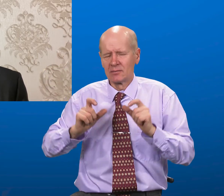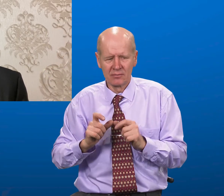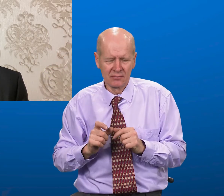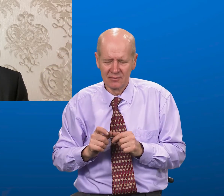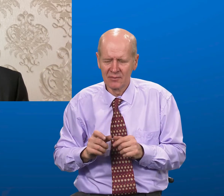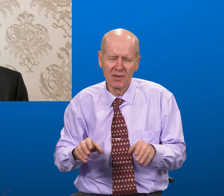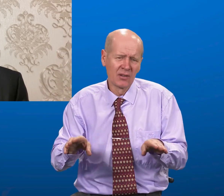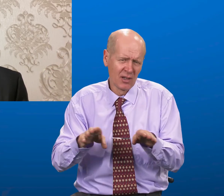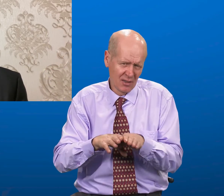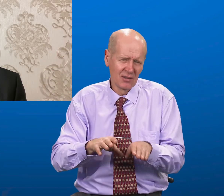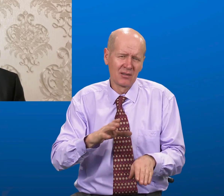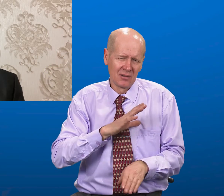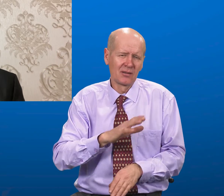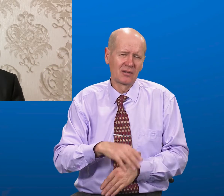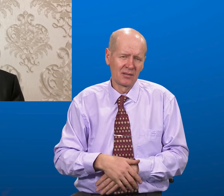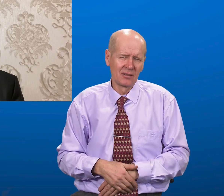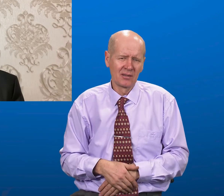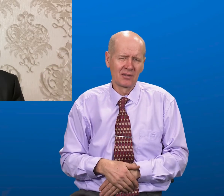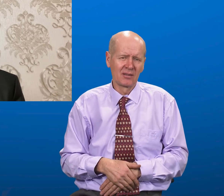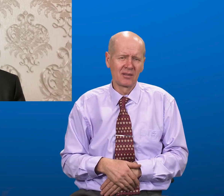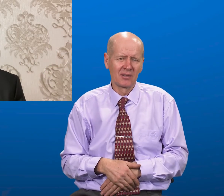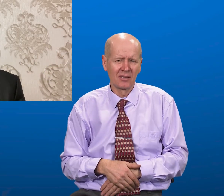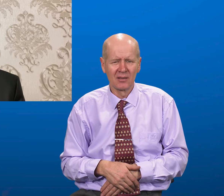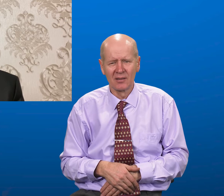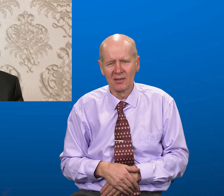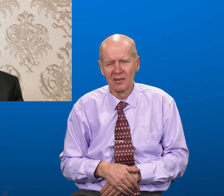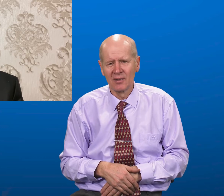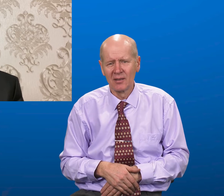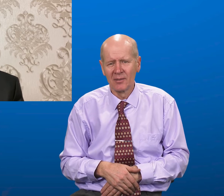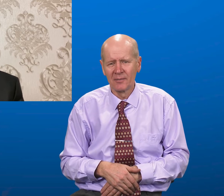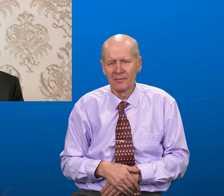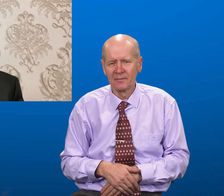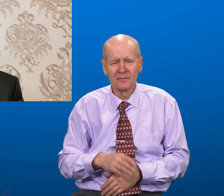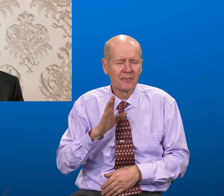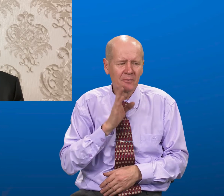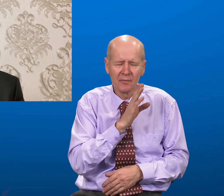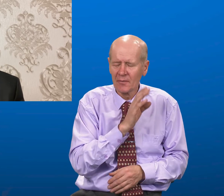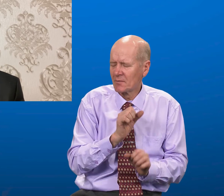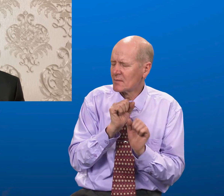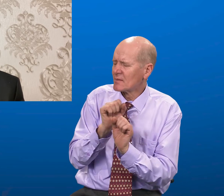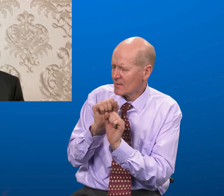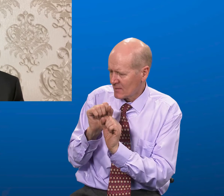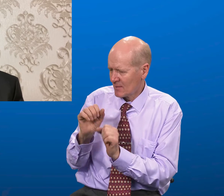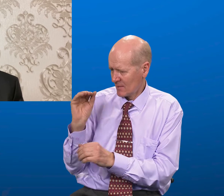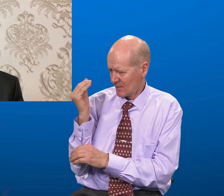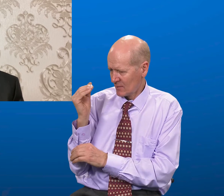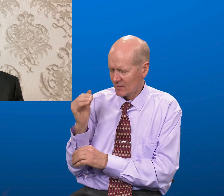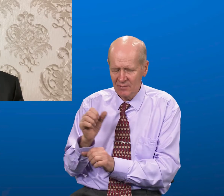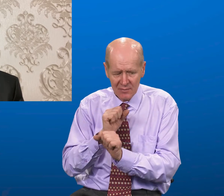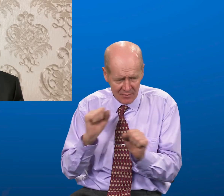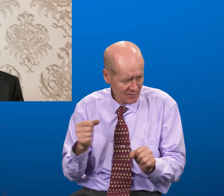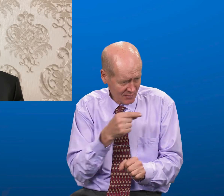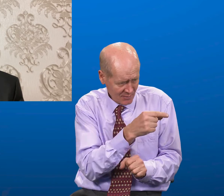произошло необратимое, когда мы, люди, стали ожесточаться,